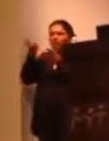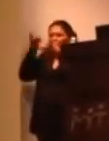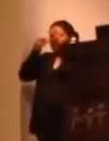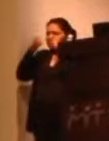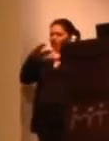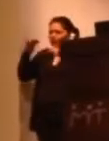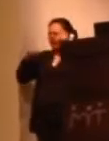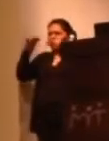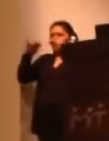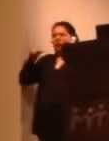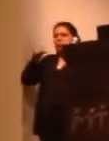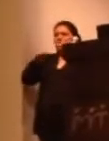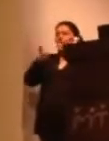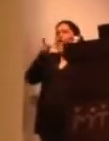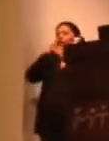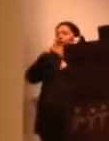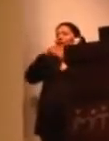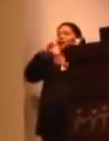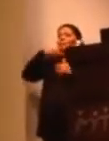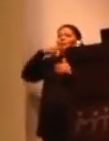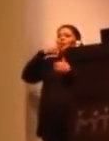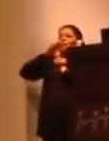su escala verbal es mucho más alta.